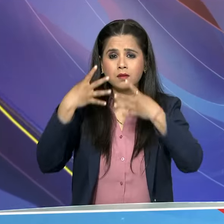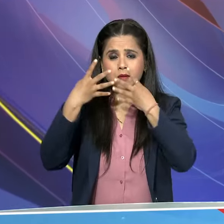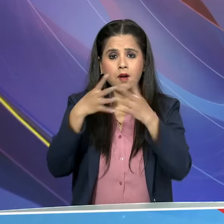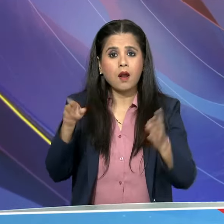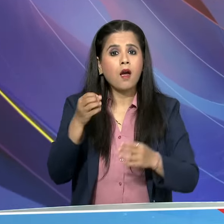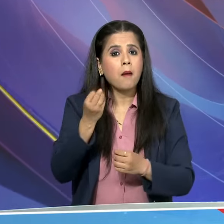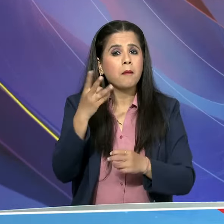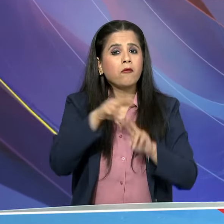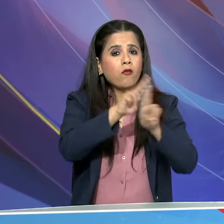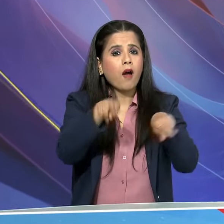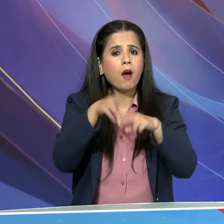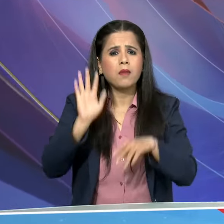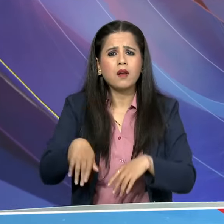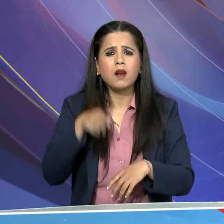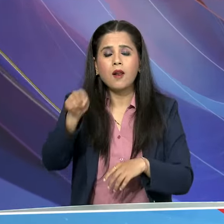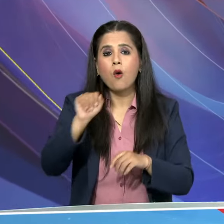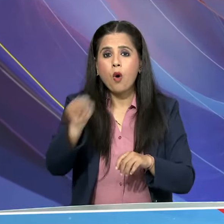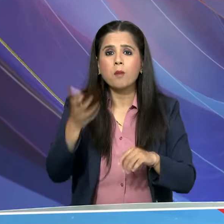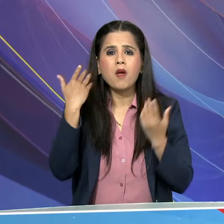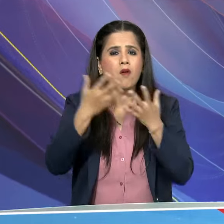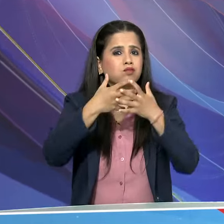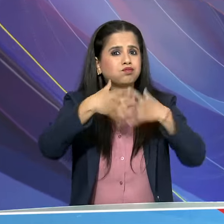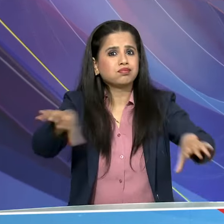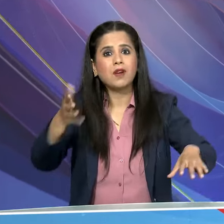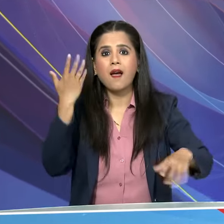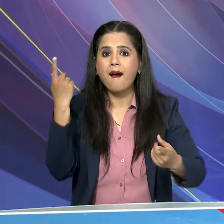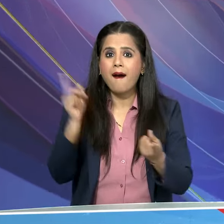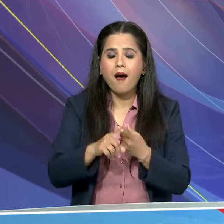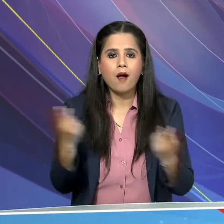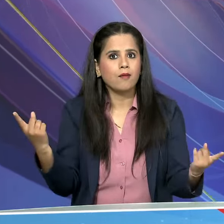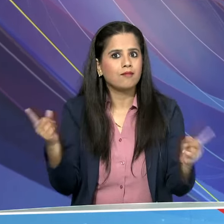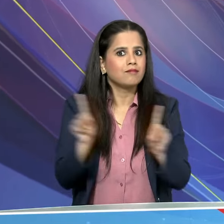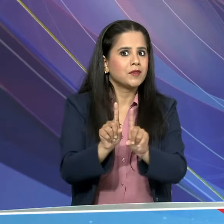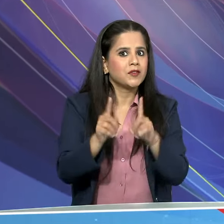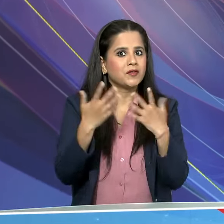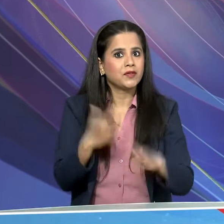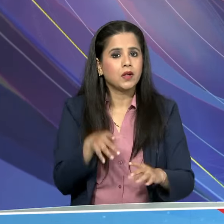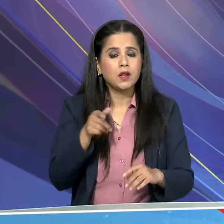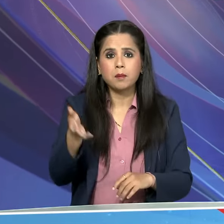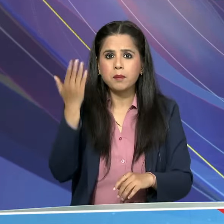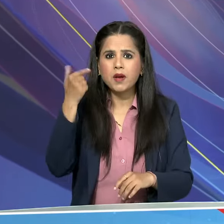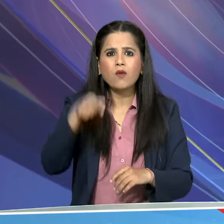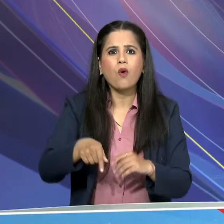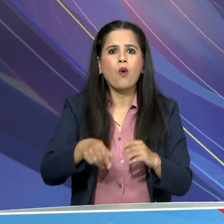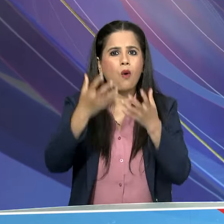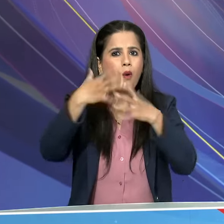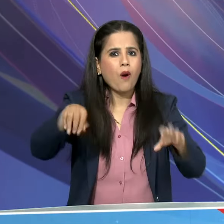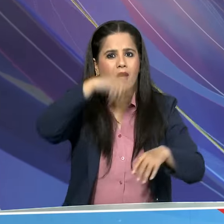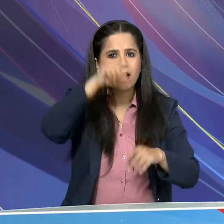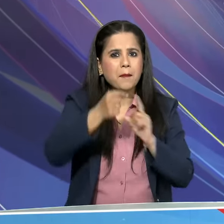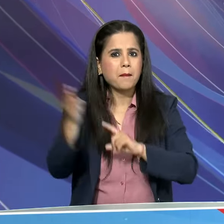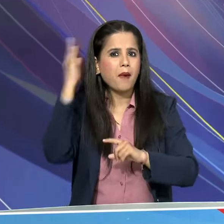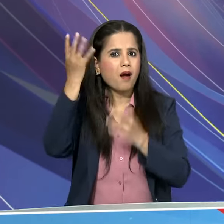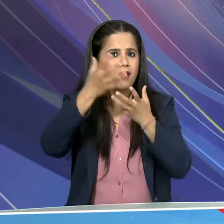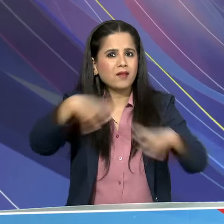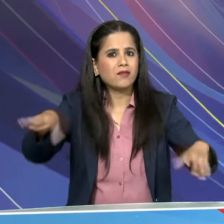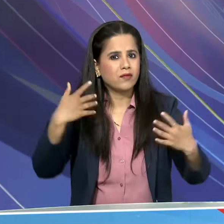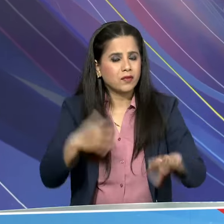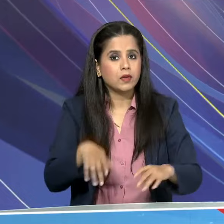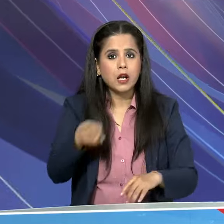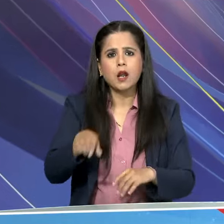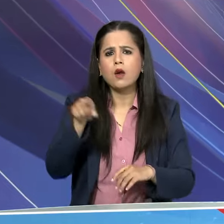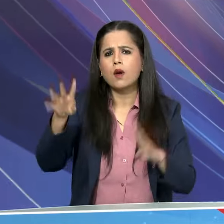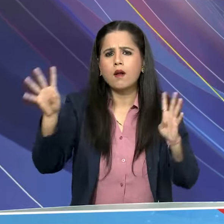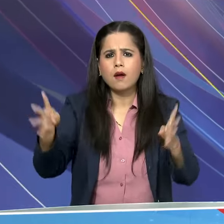बदनसी परिवारों को एक कर दिया है जो बंटवारे के दौरान बढ़ गए थे करतारपुर कॉरिडोर से